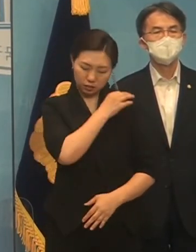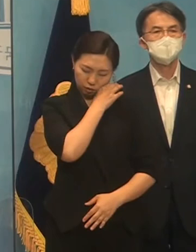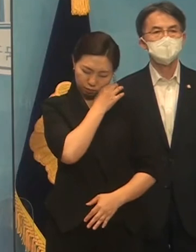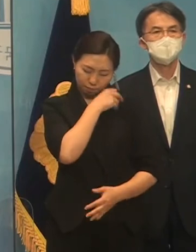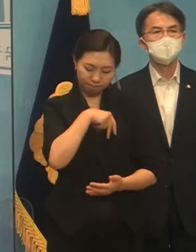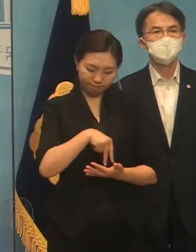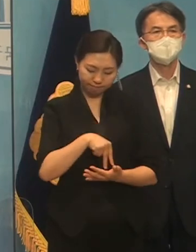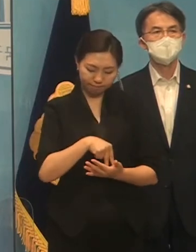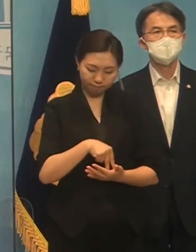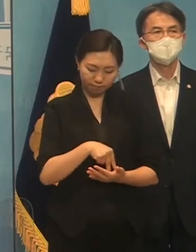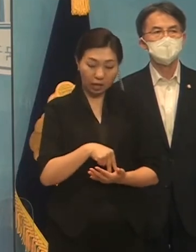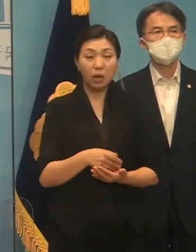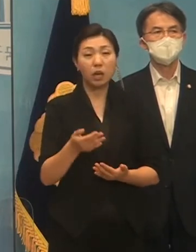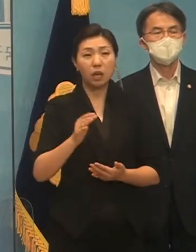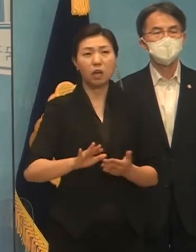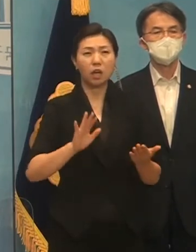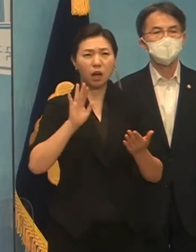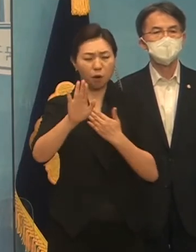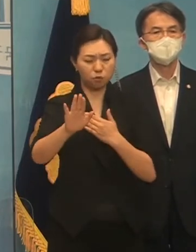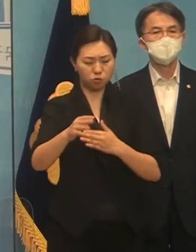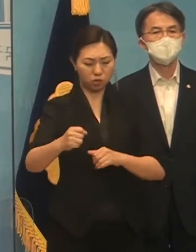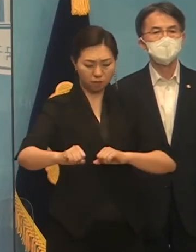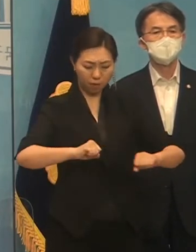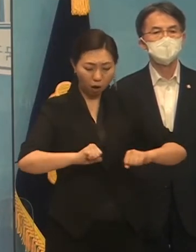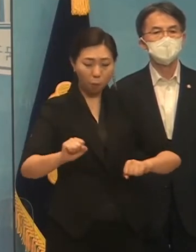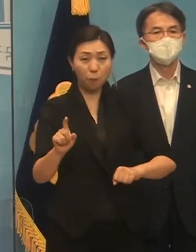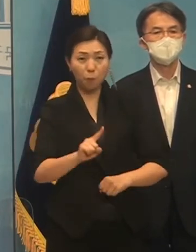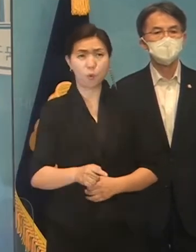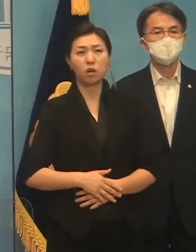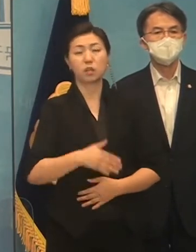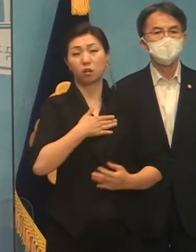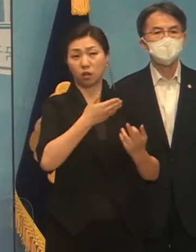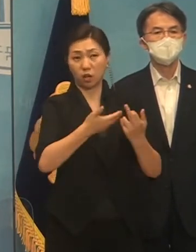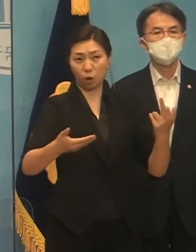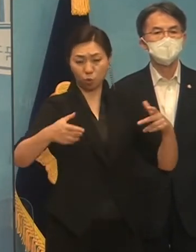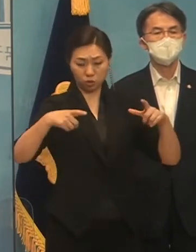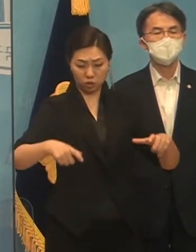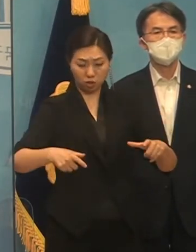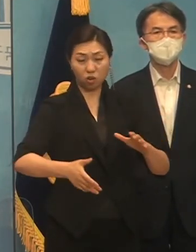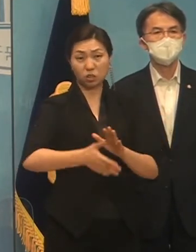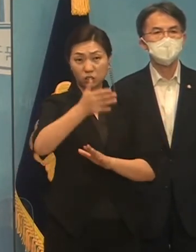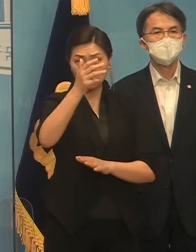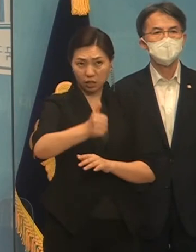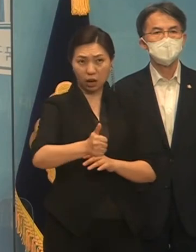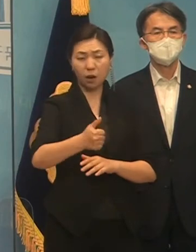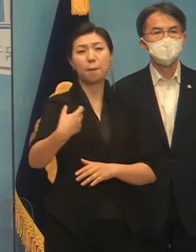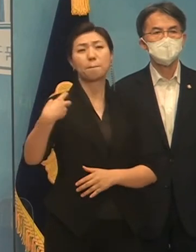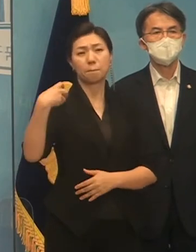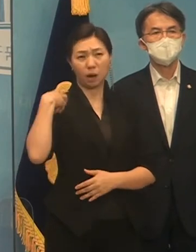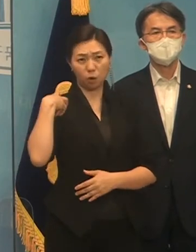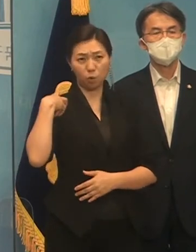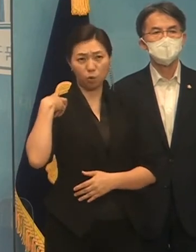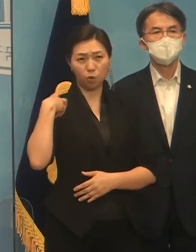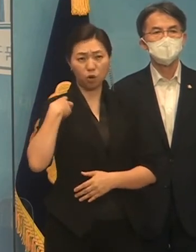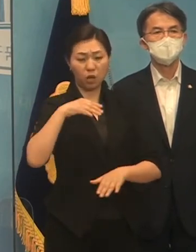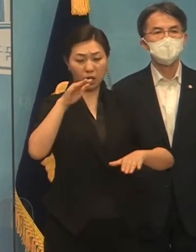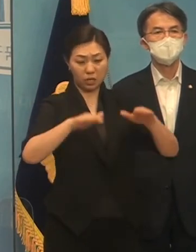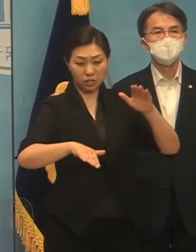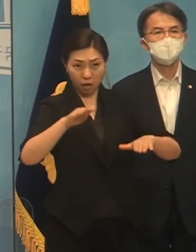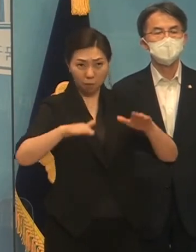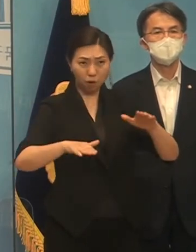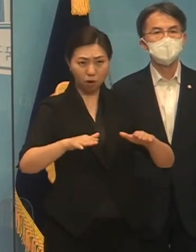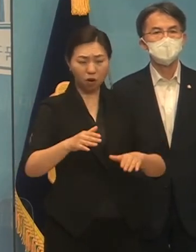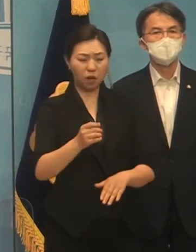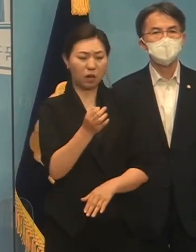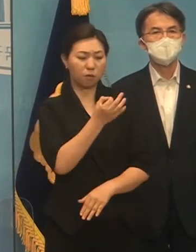할 것인가? 저는 도지사직을 수행하면서 불공정, 불평등, 빈부격차의 문제가 왜